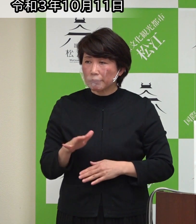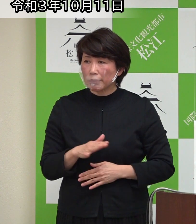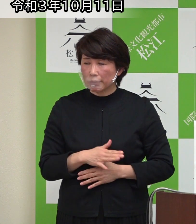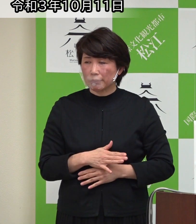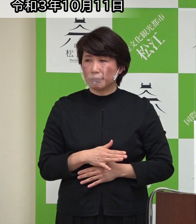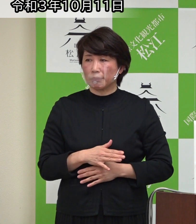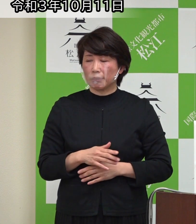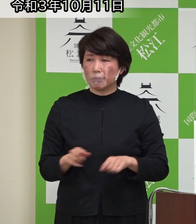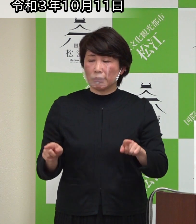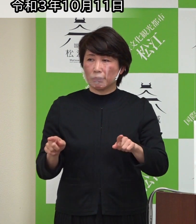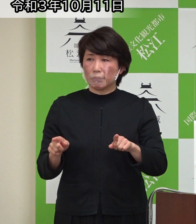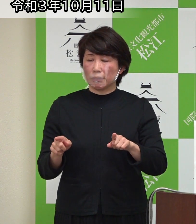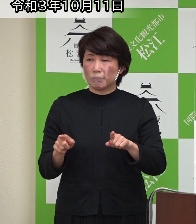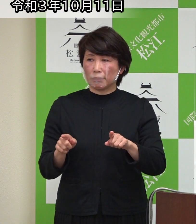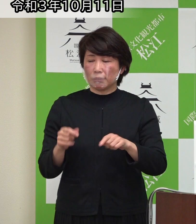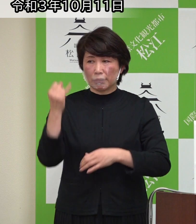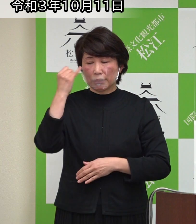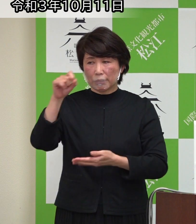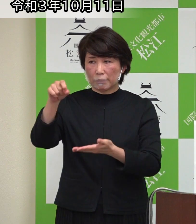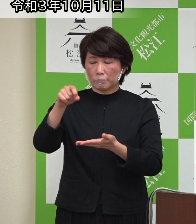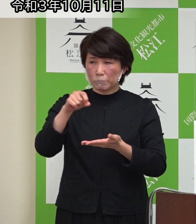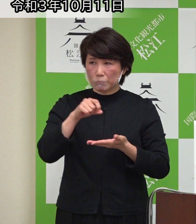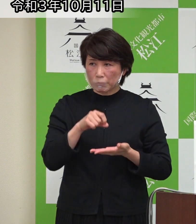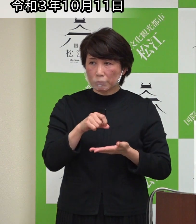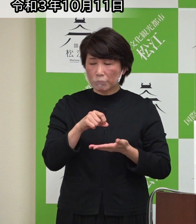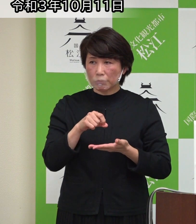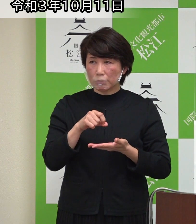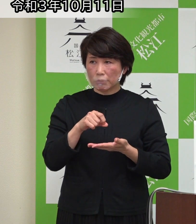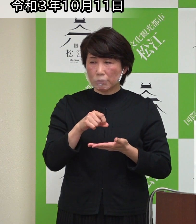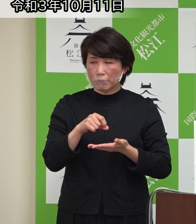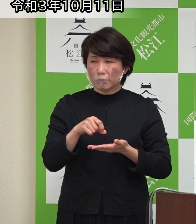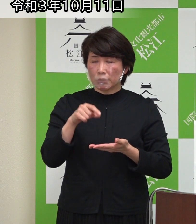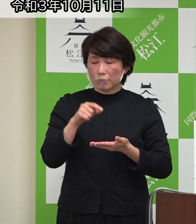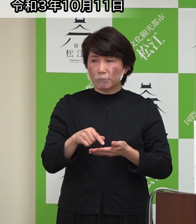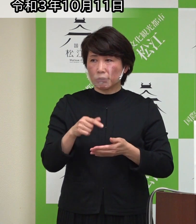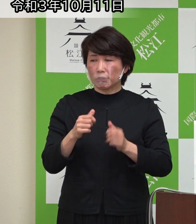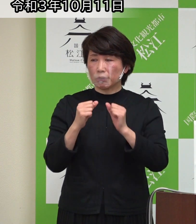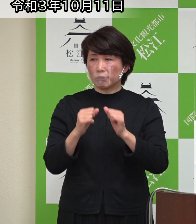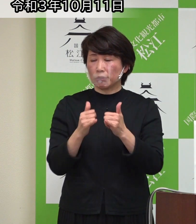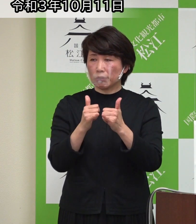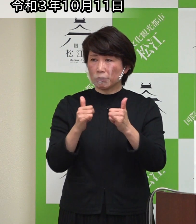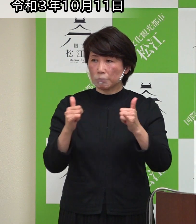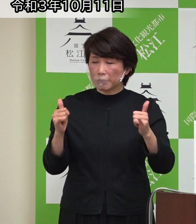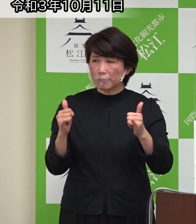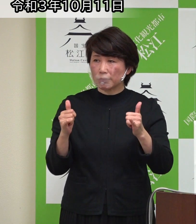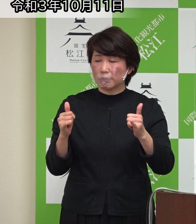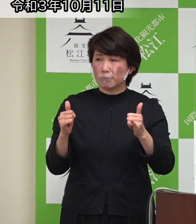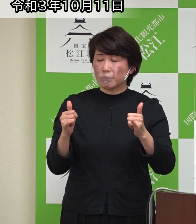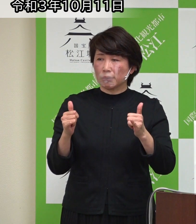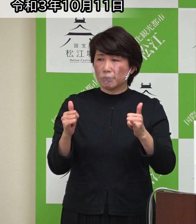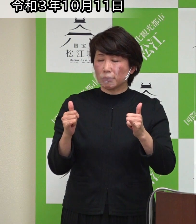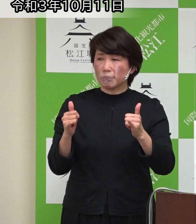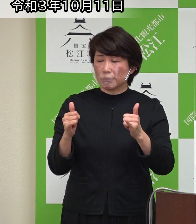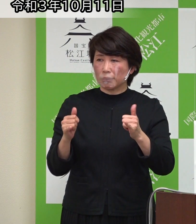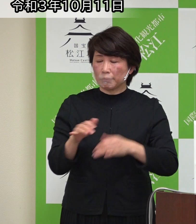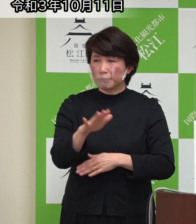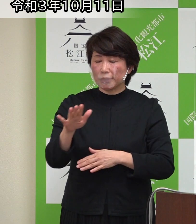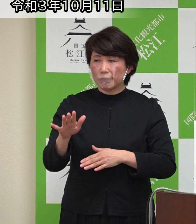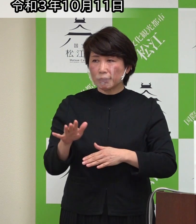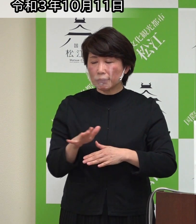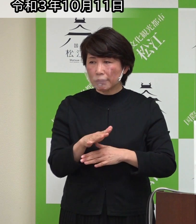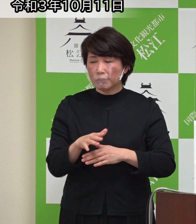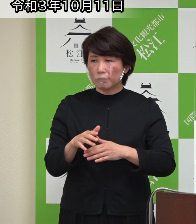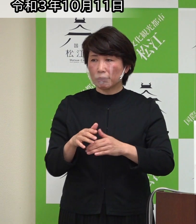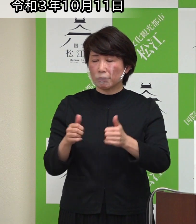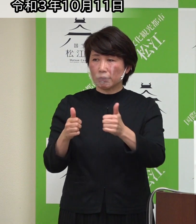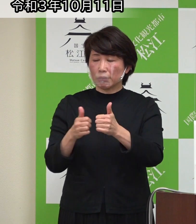者の時のように、住民投票条例の直接請求などもまあ想定されるわけですけれども、そういった時